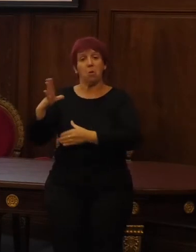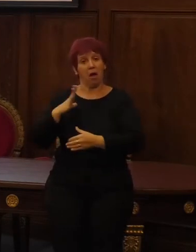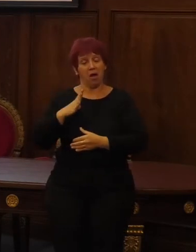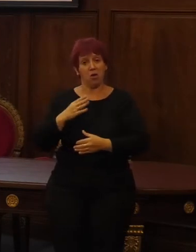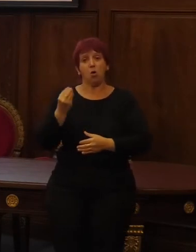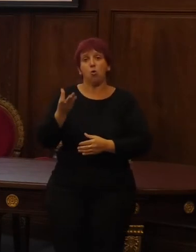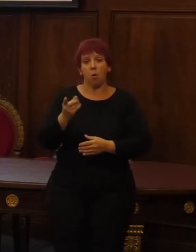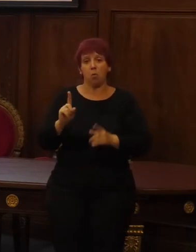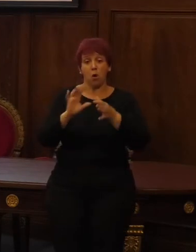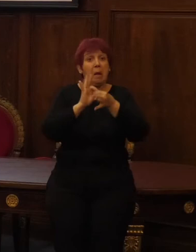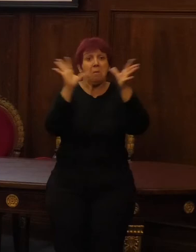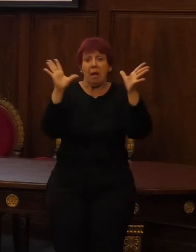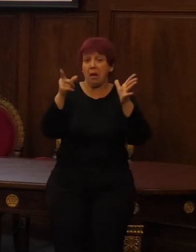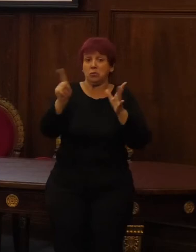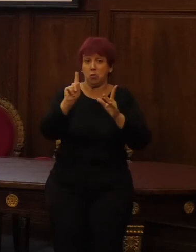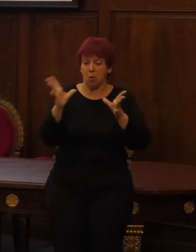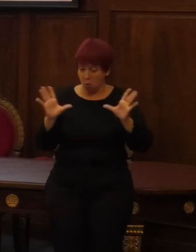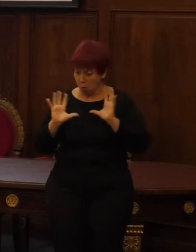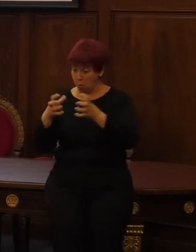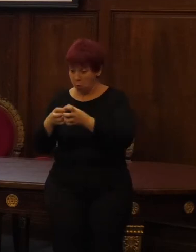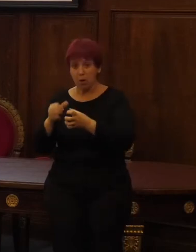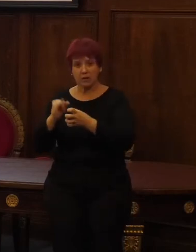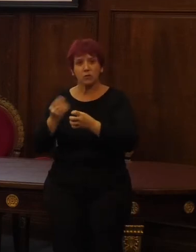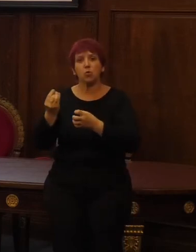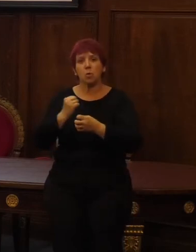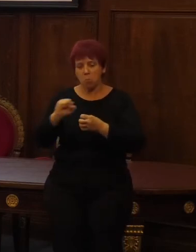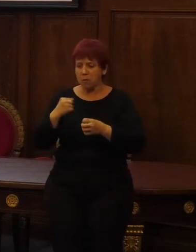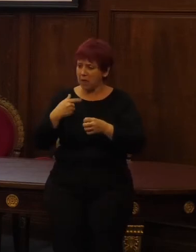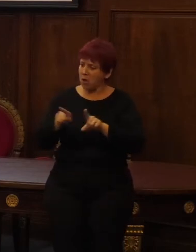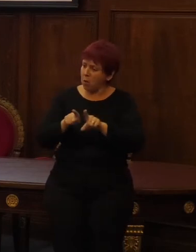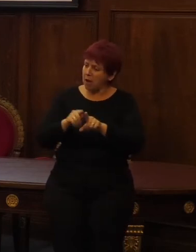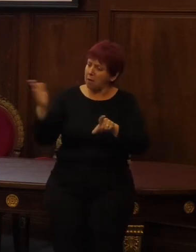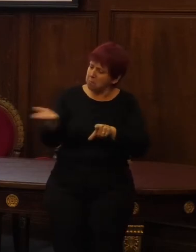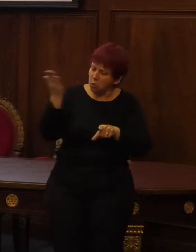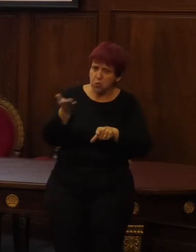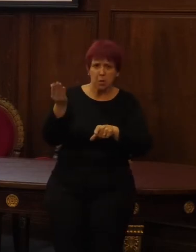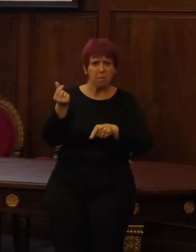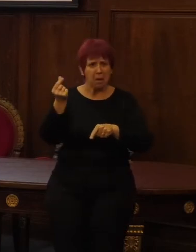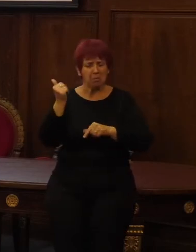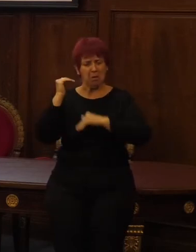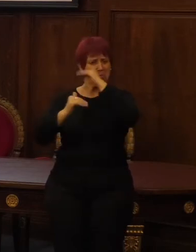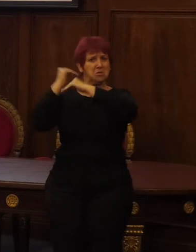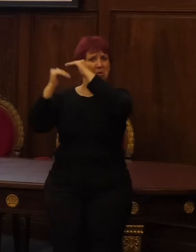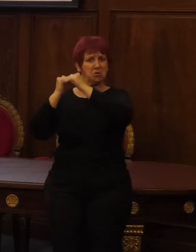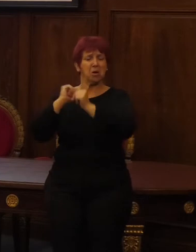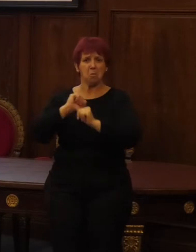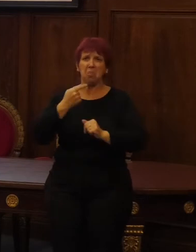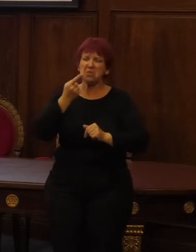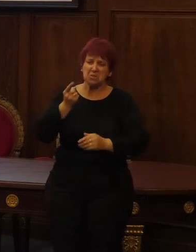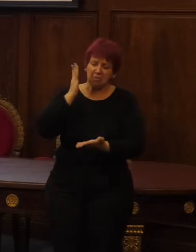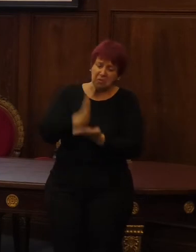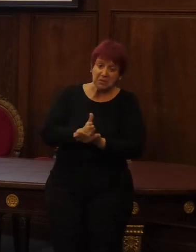hibridan con neoliberales globales, que se efectúan también en las formas de producir, financiar, desarrollar,